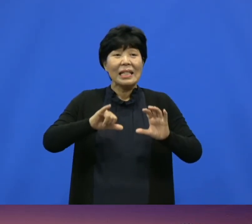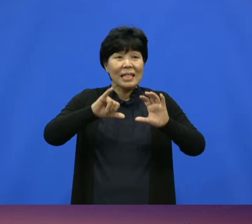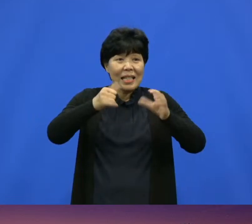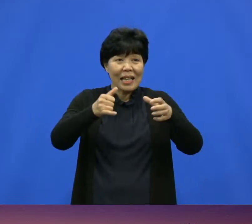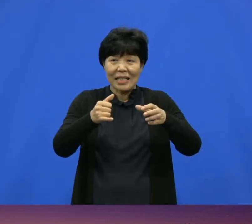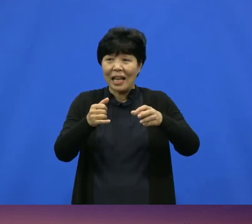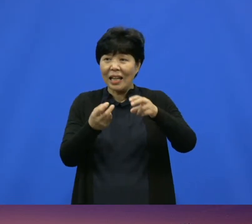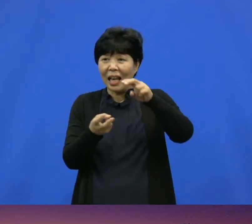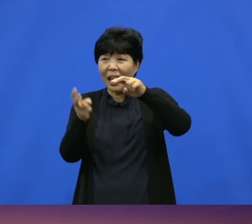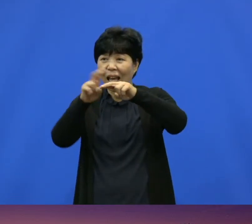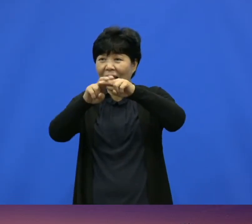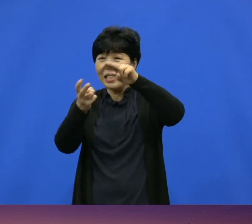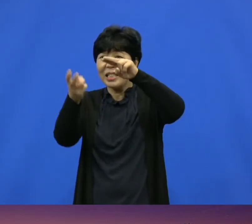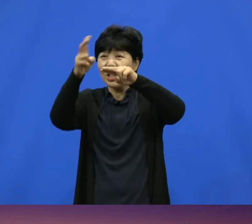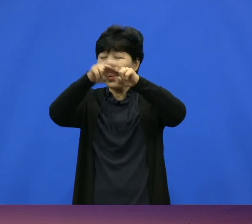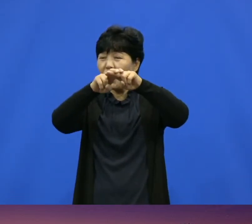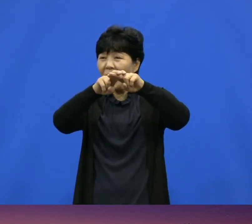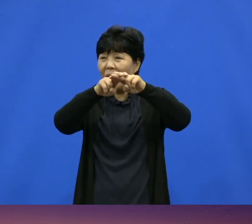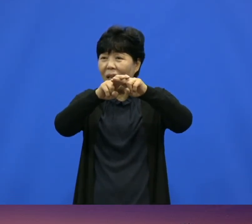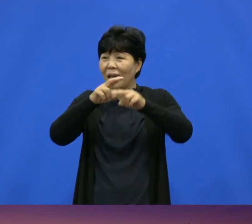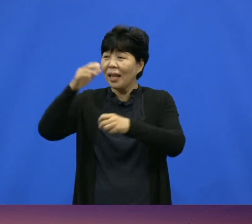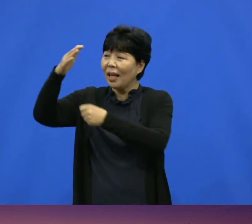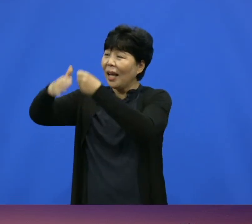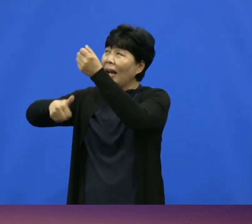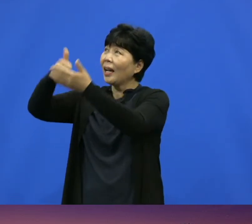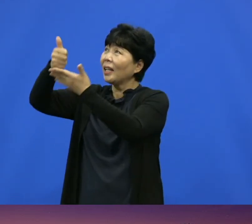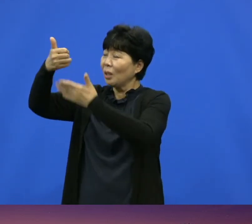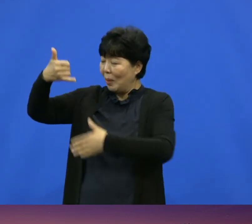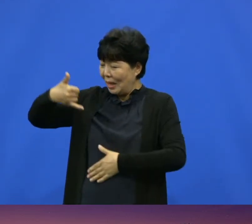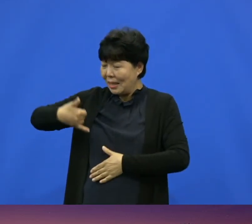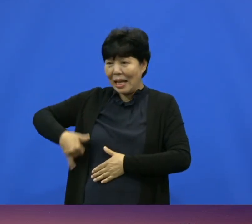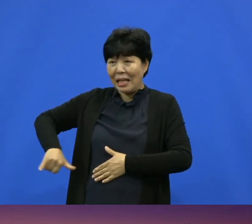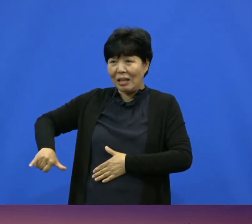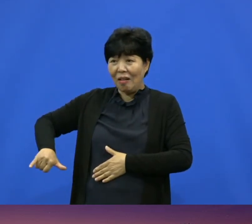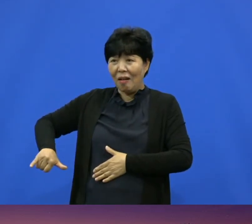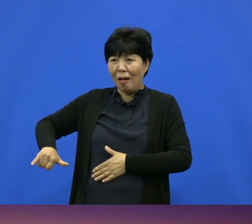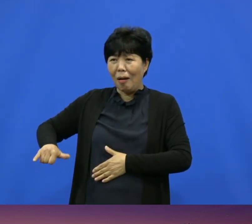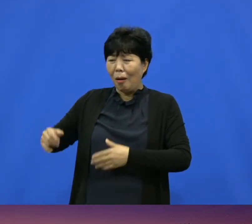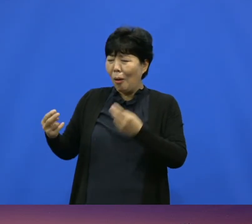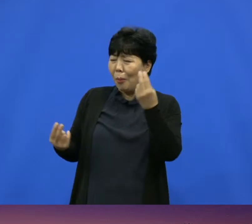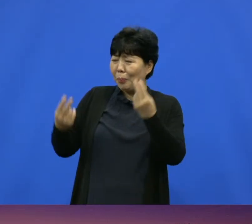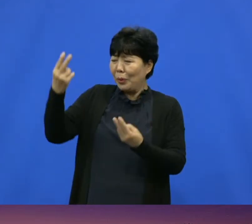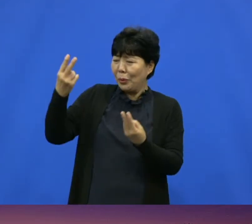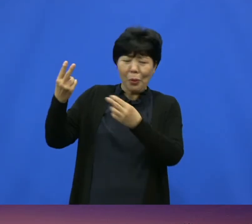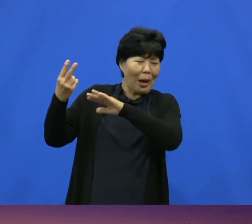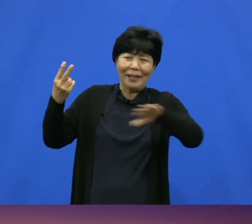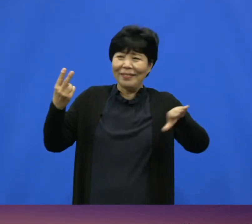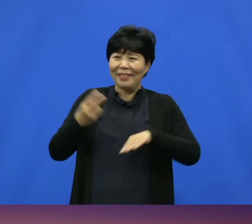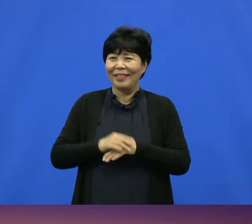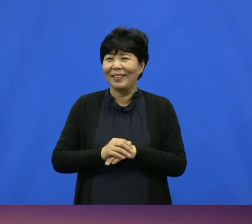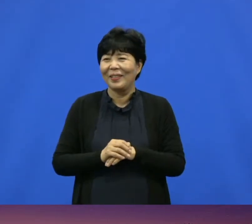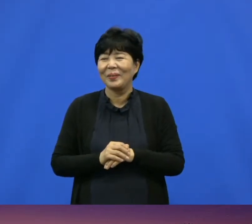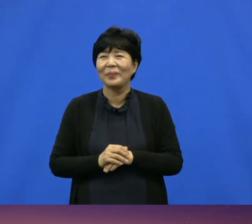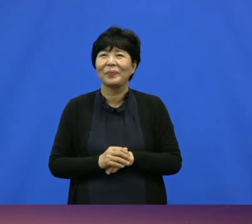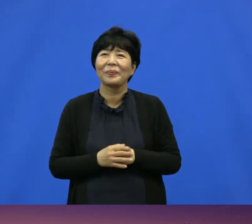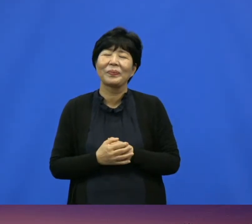복음 안에서 그리스도의 십자가 안에서 주어진 그 영광스러운 지위가 이 세상에 어떤 것으로 내가 얻을 수 있겠어요? 여러분?